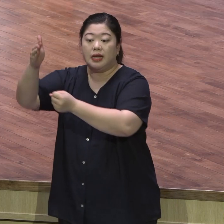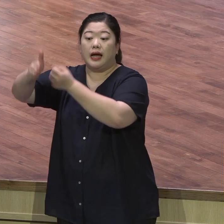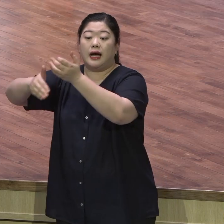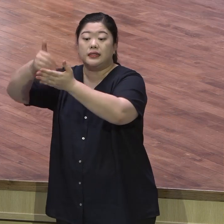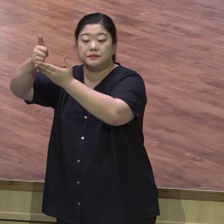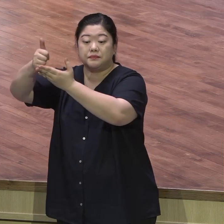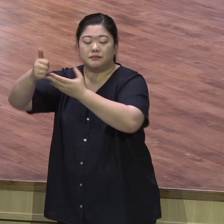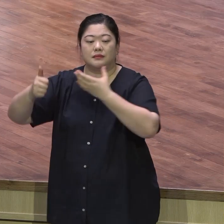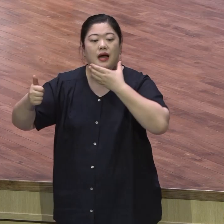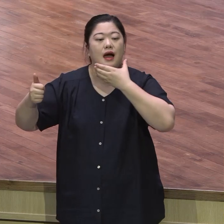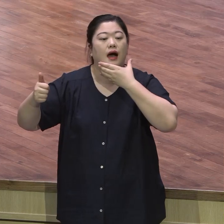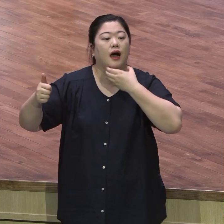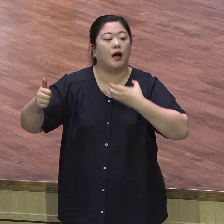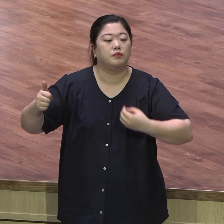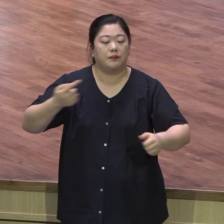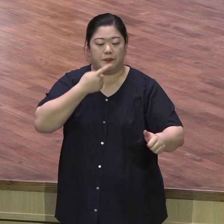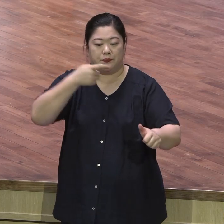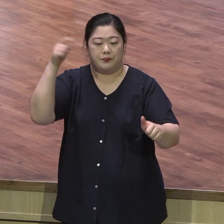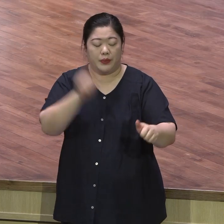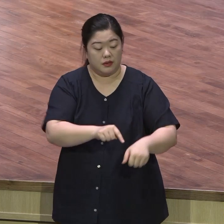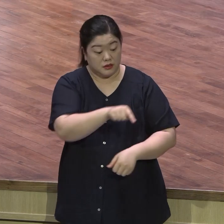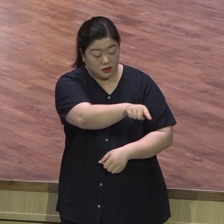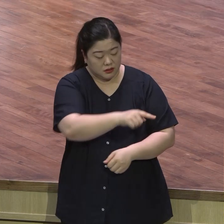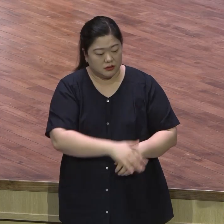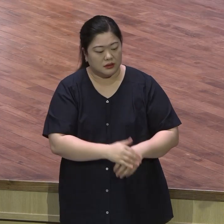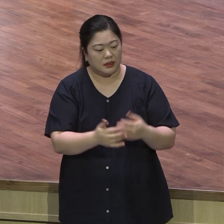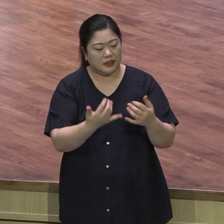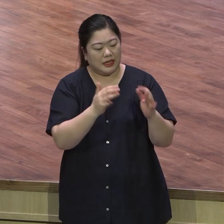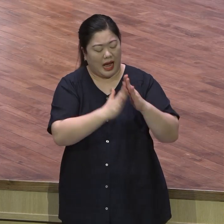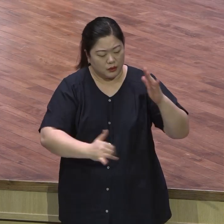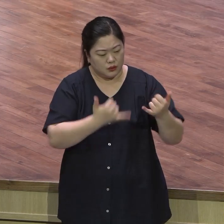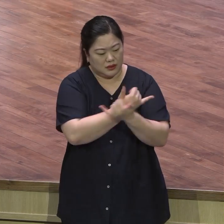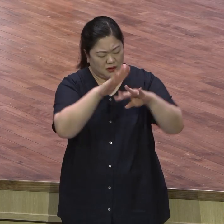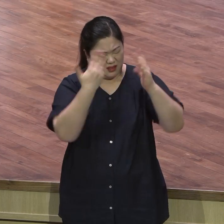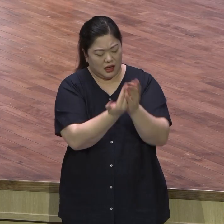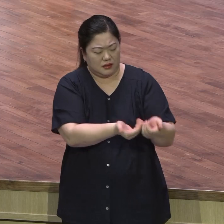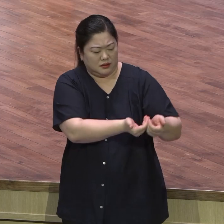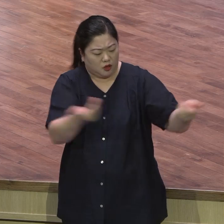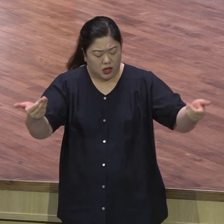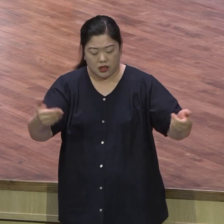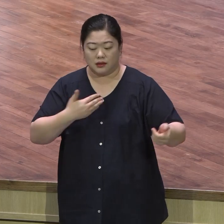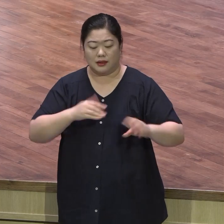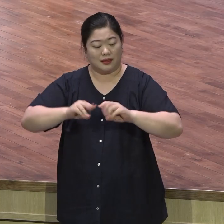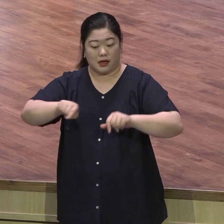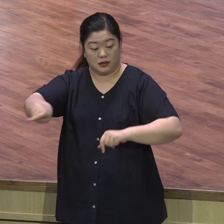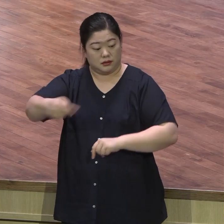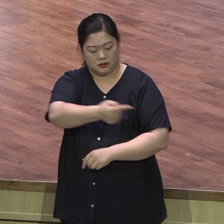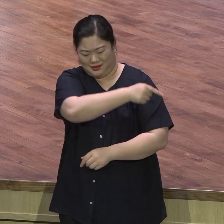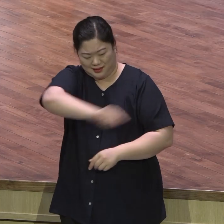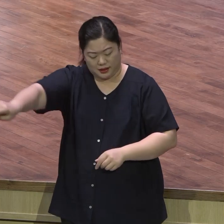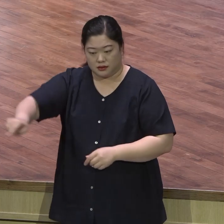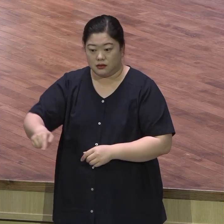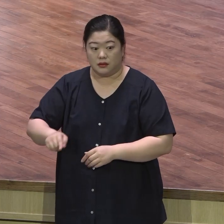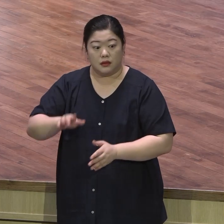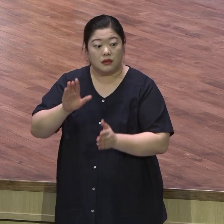부모, 일가, 친척 다 버리고 떠나. 어디로요? 내가 지시할 땐 가. 갈 바를 알지 못하고 갑니다.